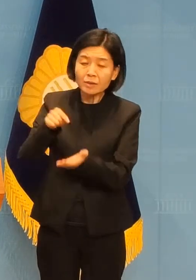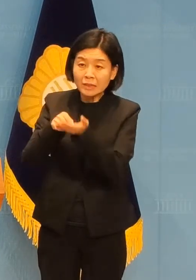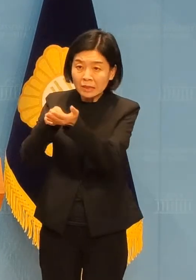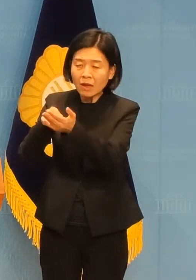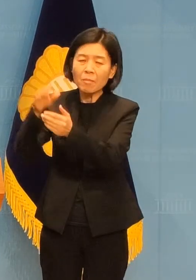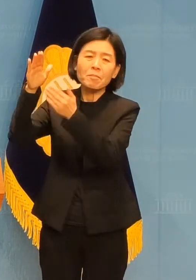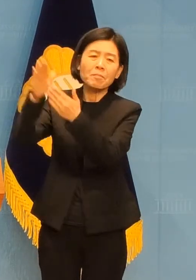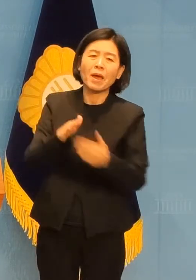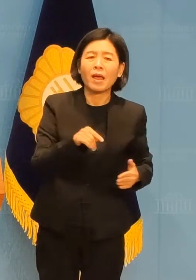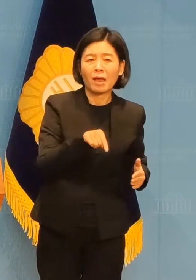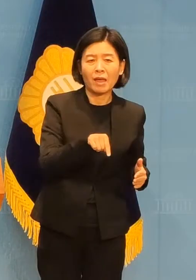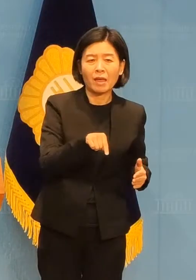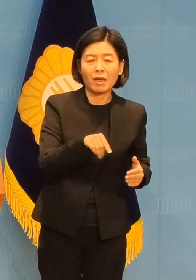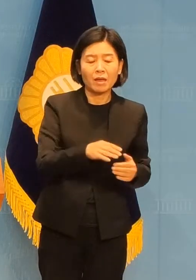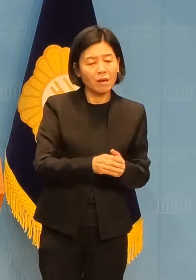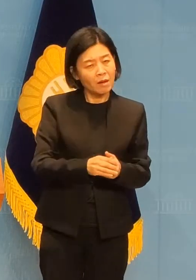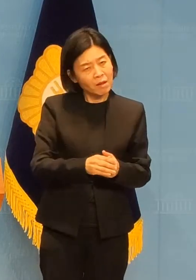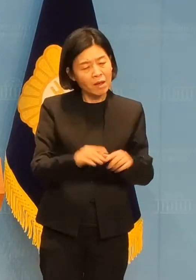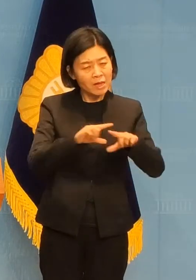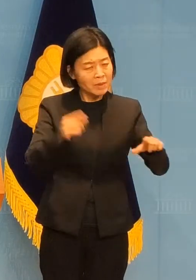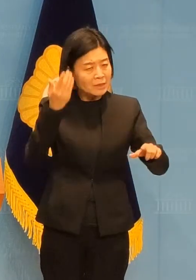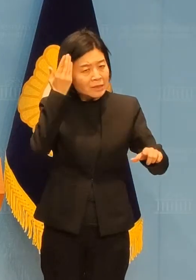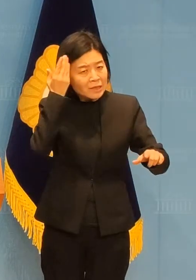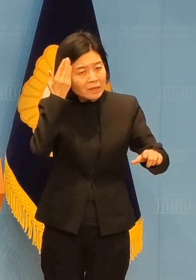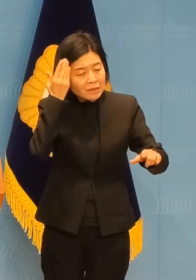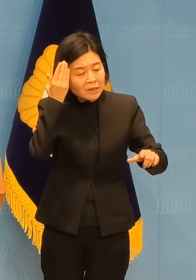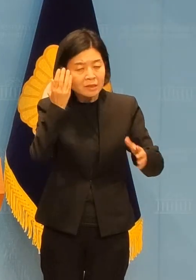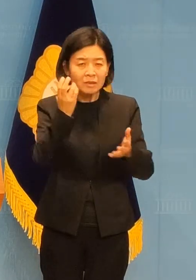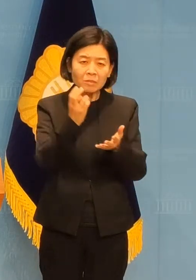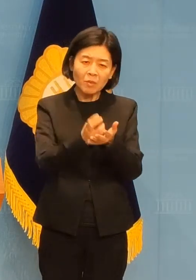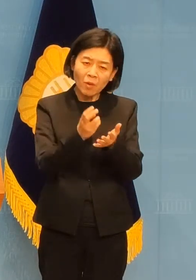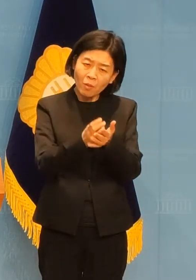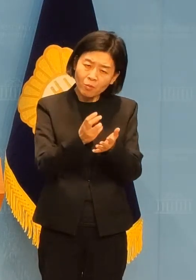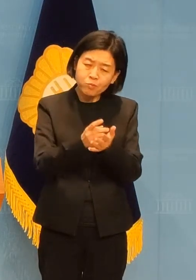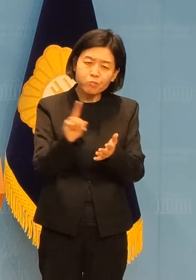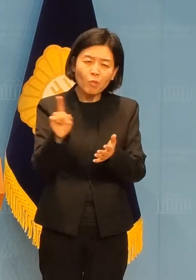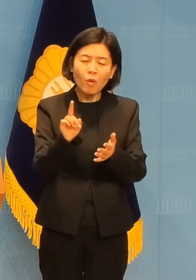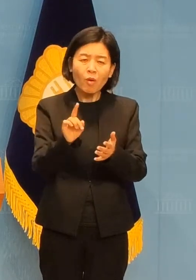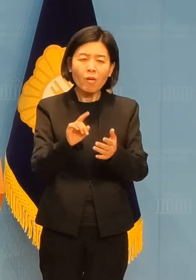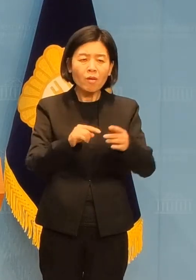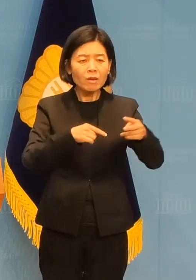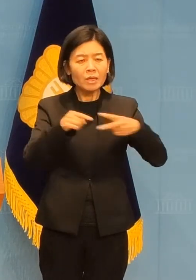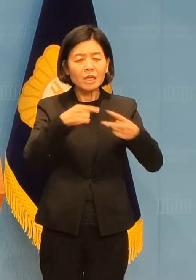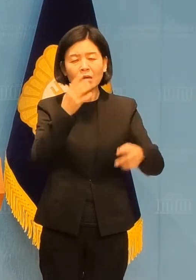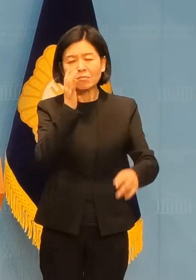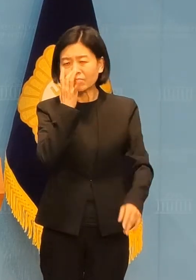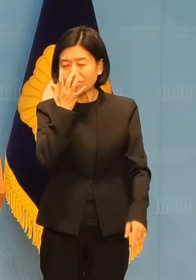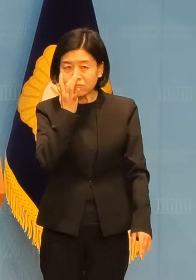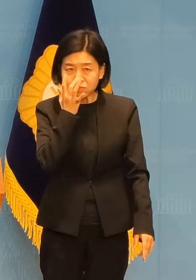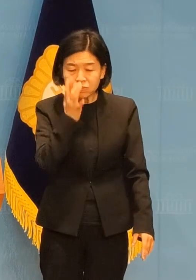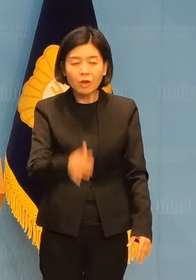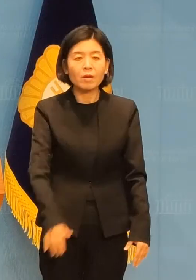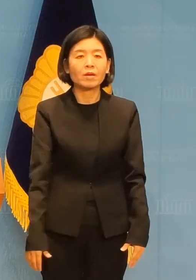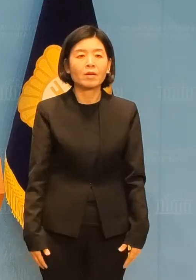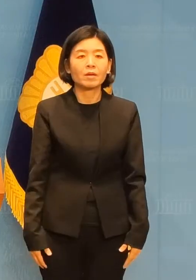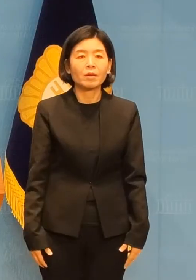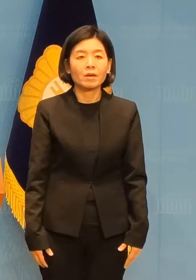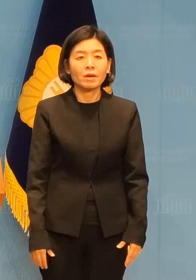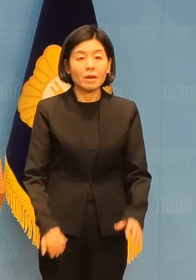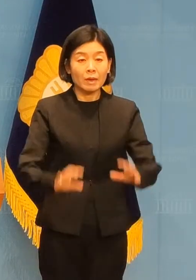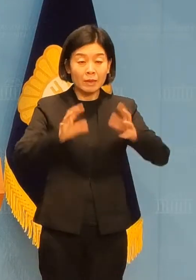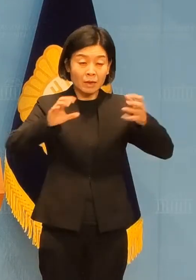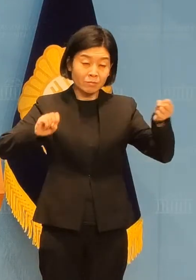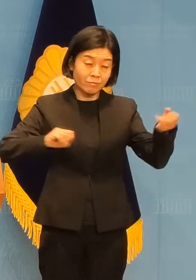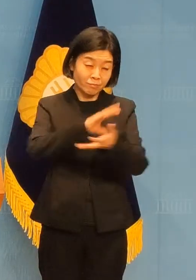상식적으로도 법적으로도 도저히 납득할 수 없습니다. 내란을 종식시키고 헌정 질서를 바로